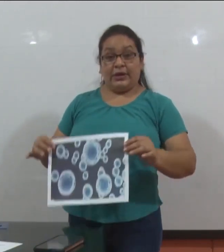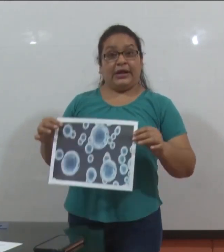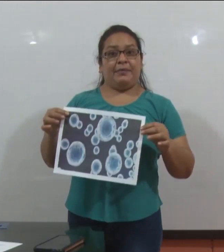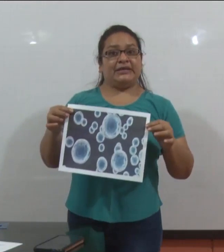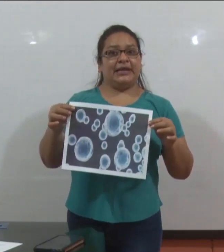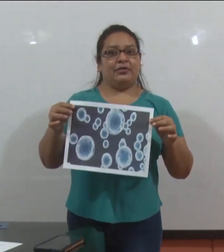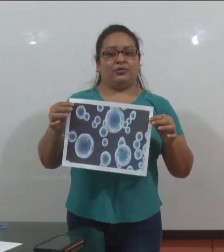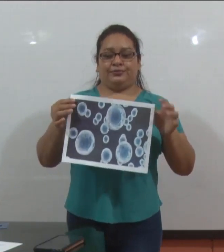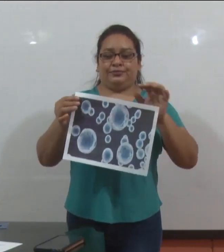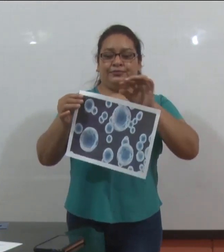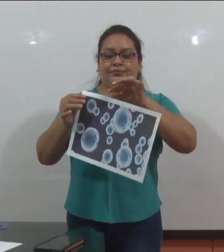Repasando,